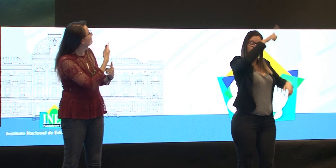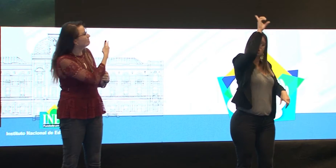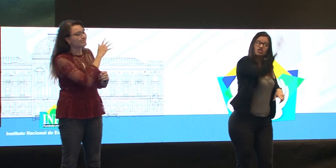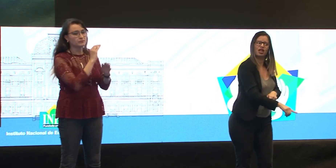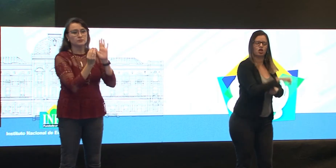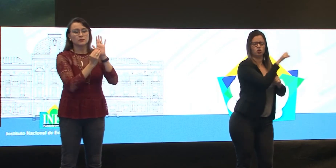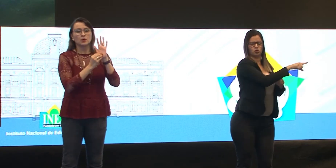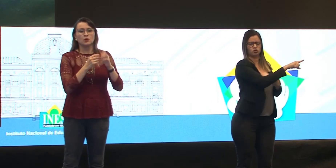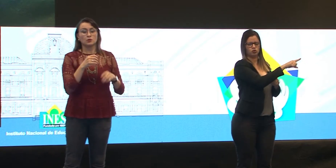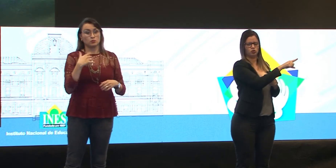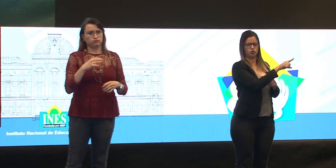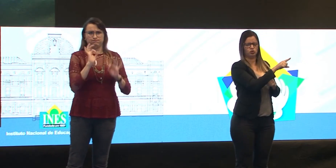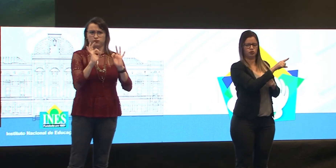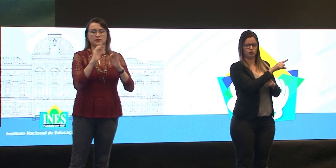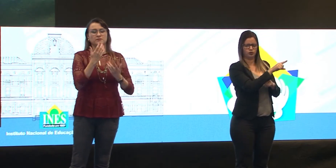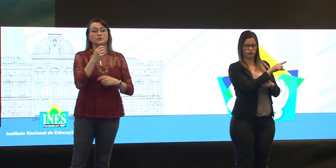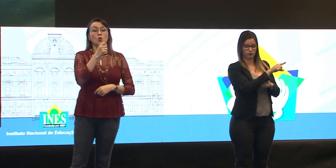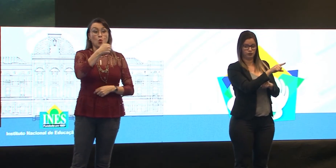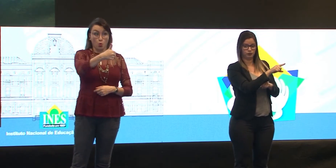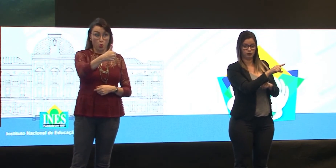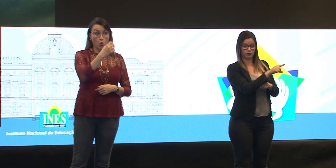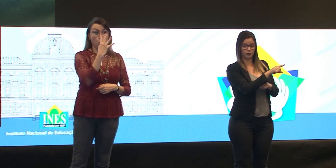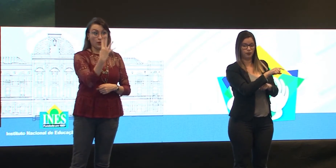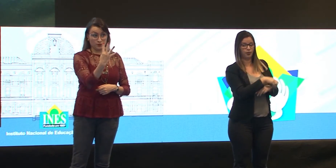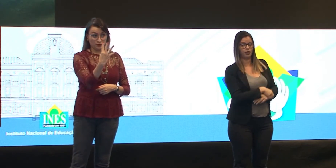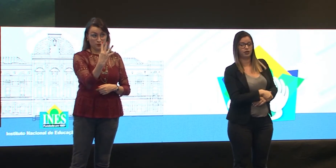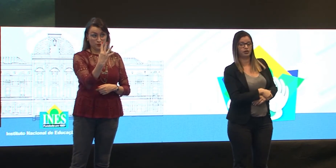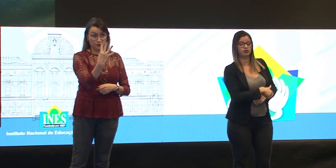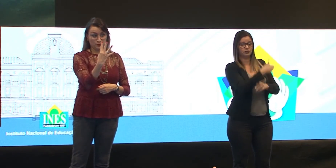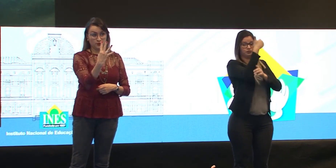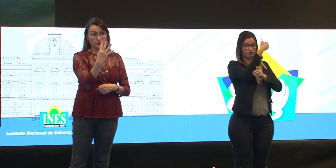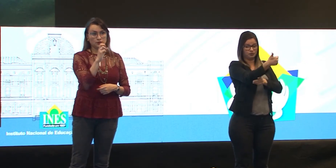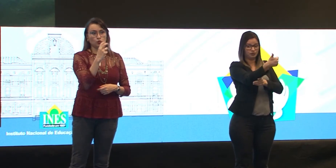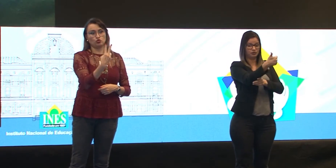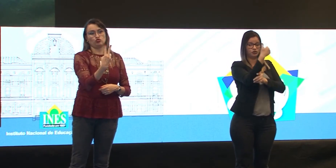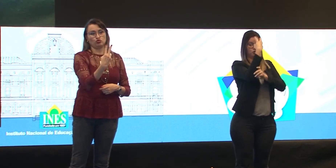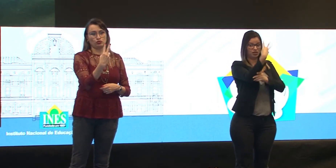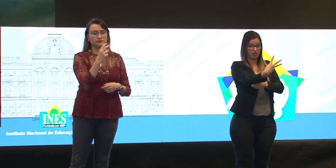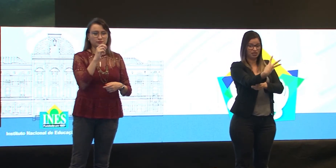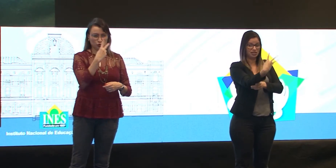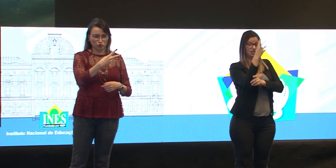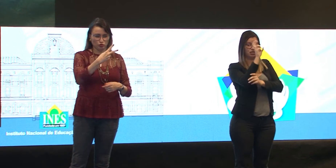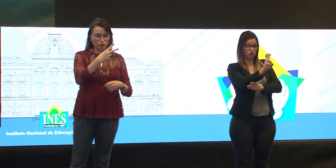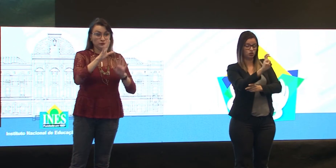assegurados pelo governo. Vamos espetar ali alguns dados do meu slide.